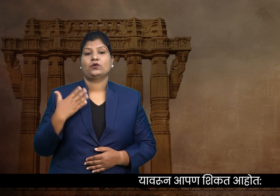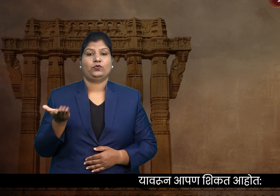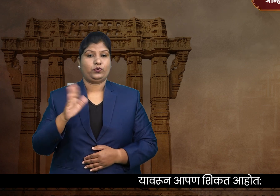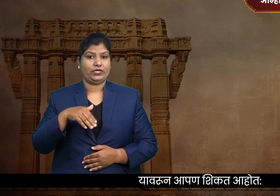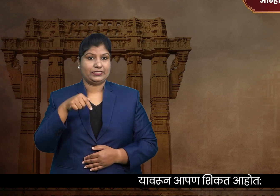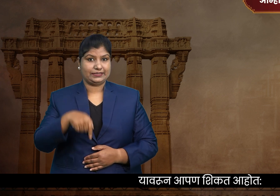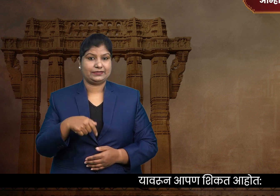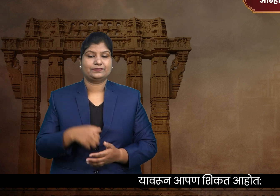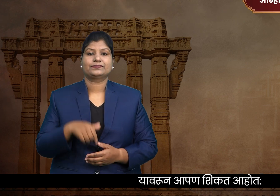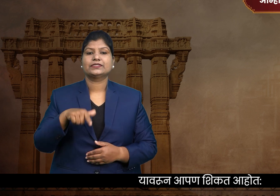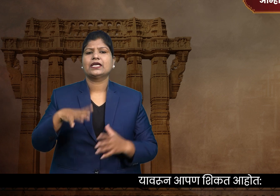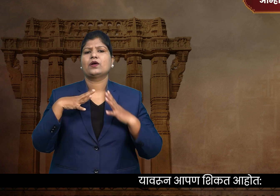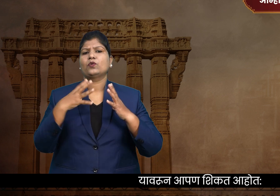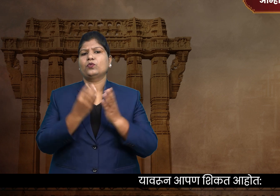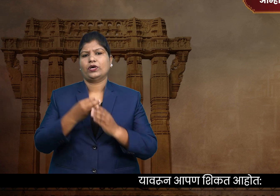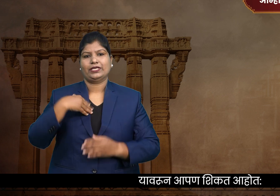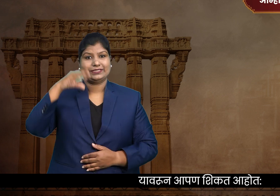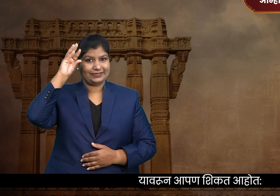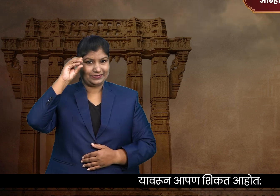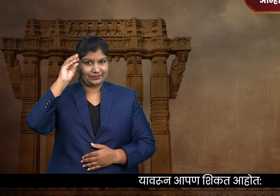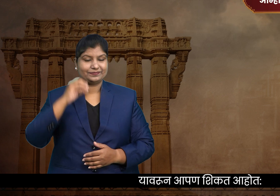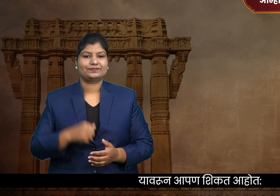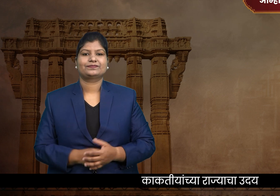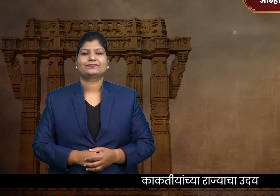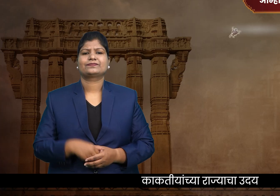यावरून आपण शिकत आहोत.